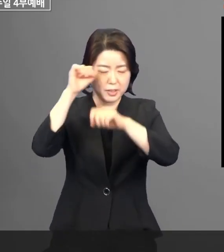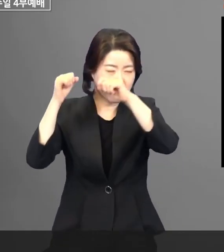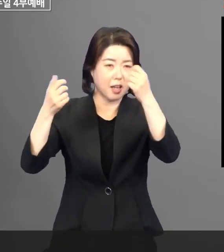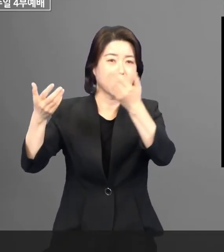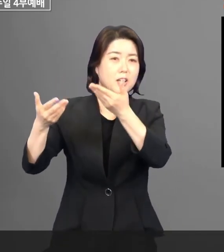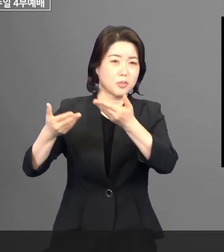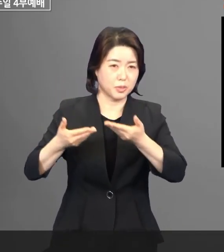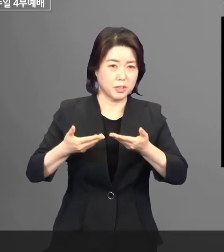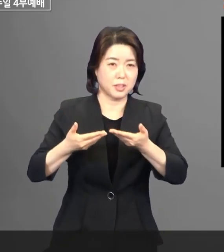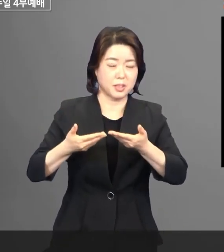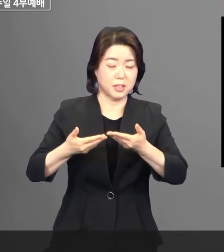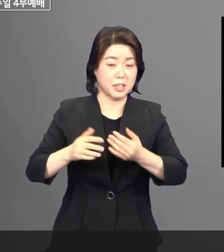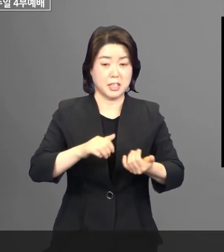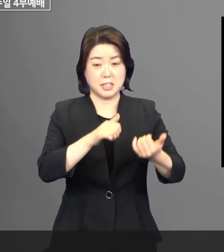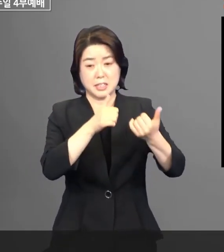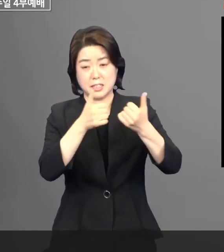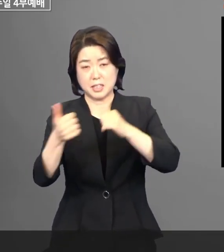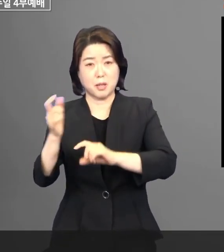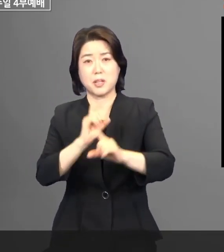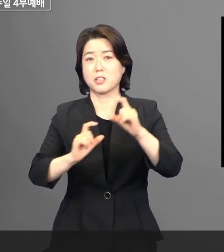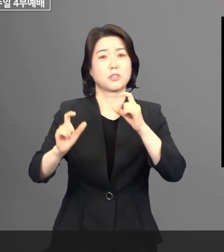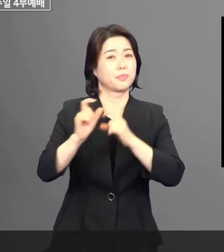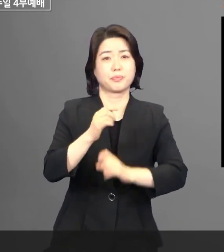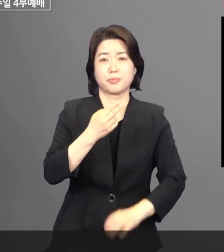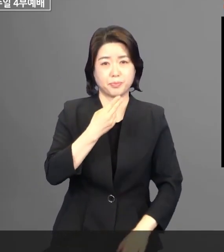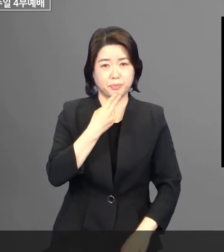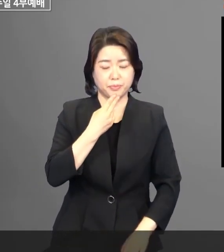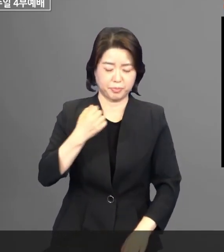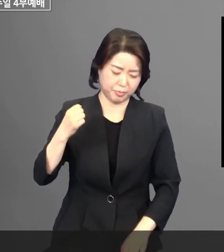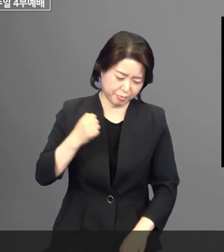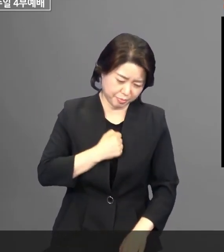눈물을 닦아주시니.